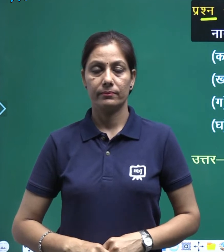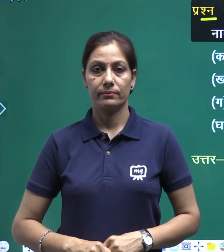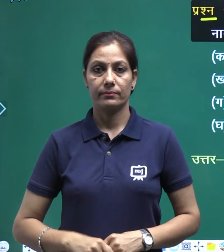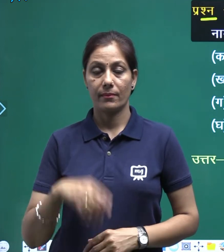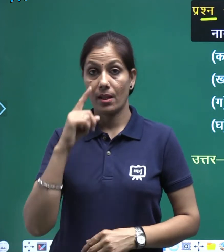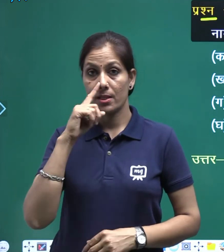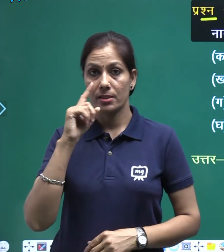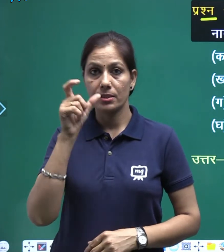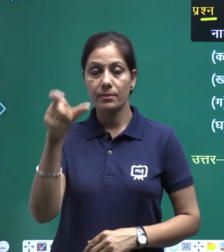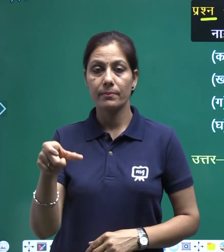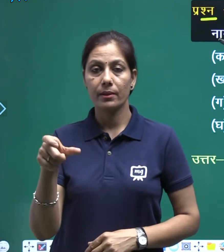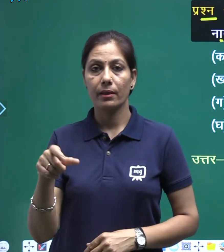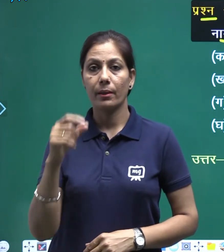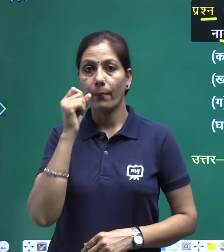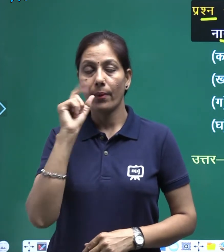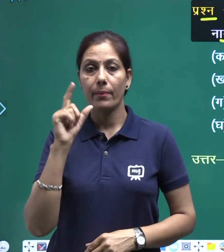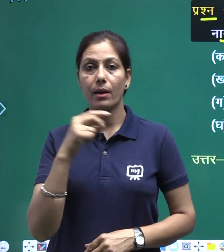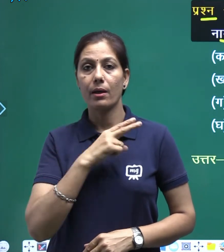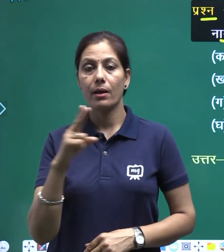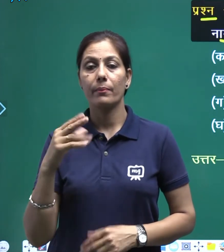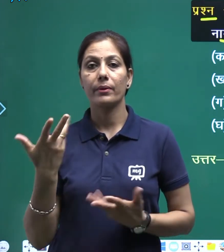चंपा के पिता का नाम है।